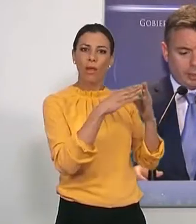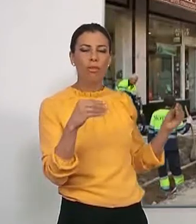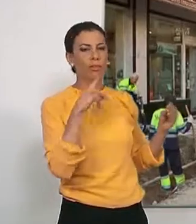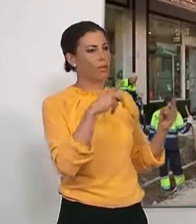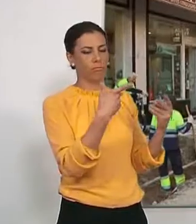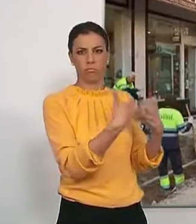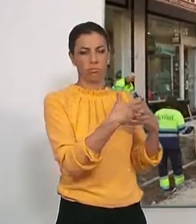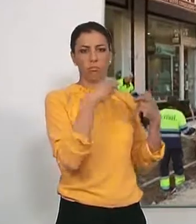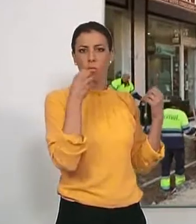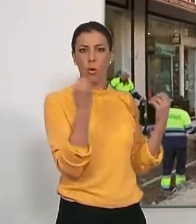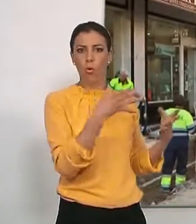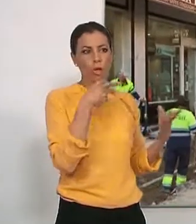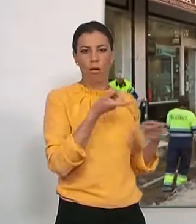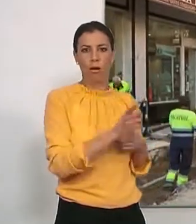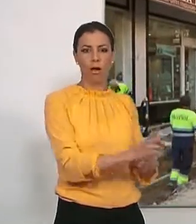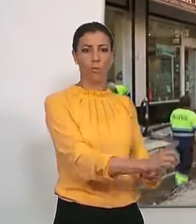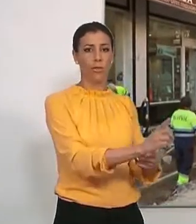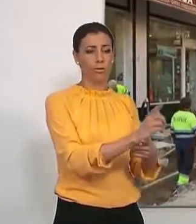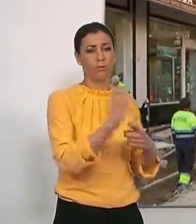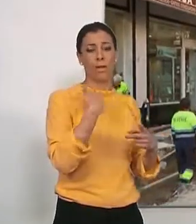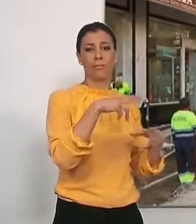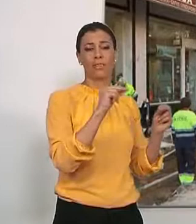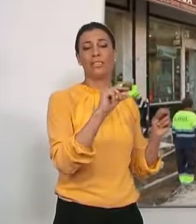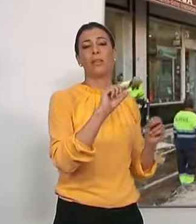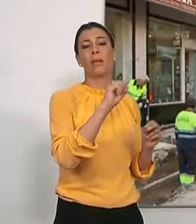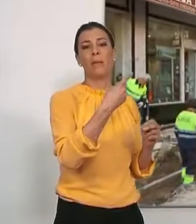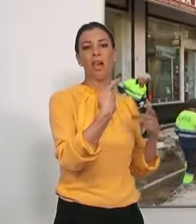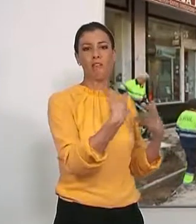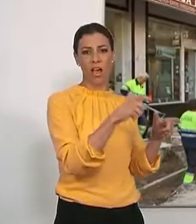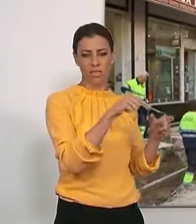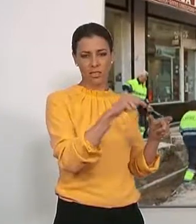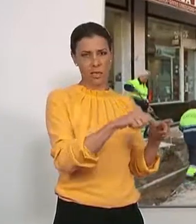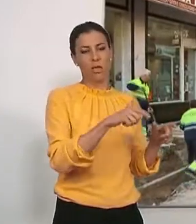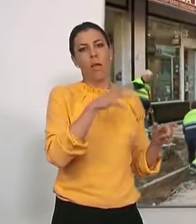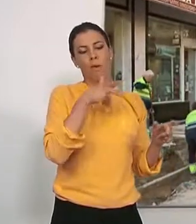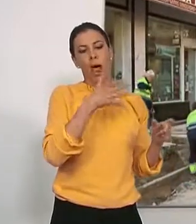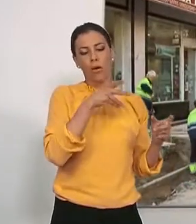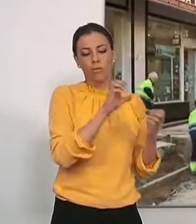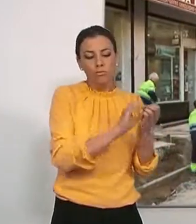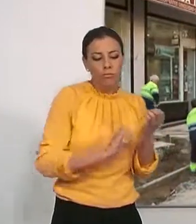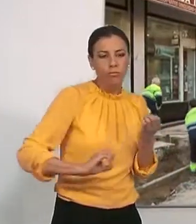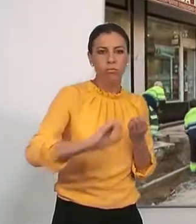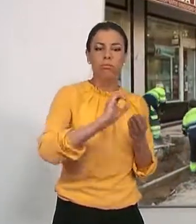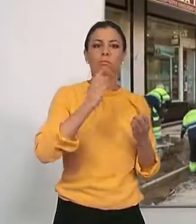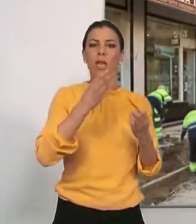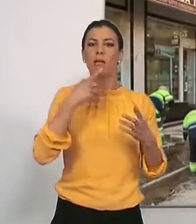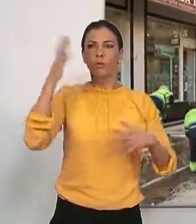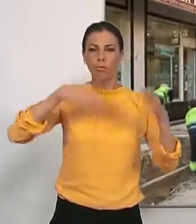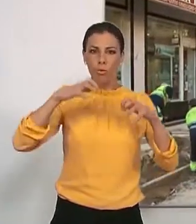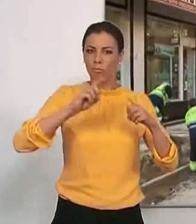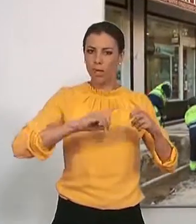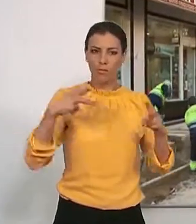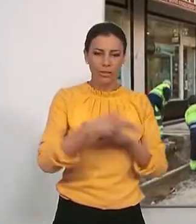va a buen ritmo tras a terminar la primera fase correspondiente al cambio de las canalizaciones de